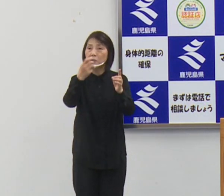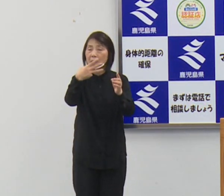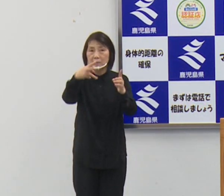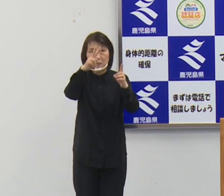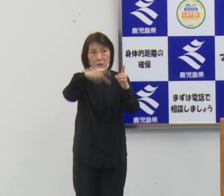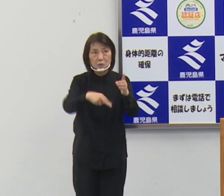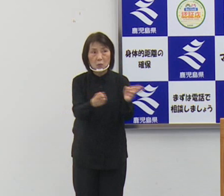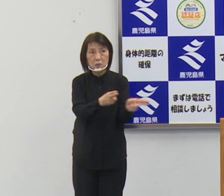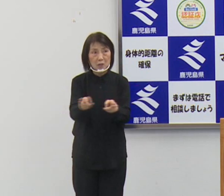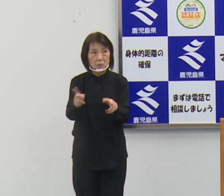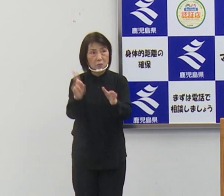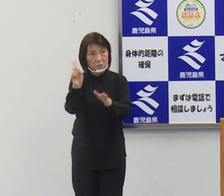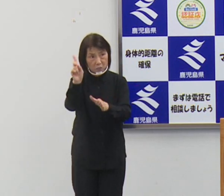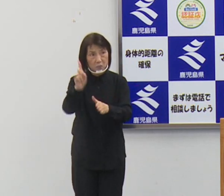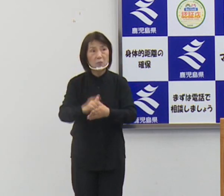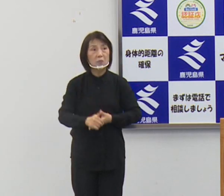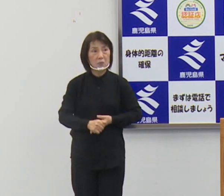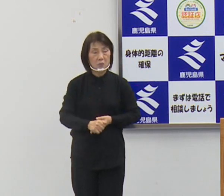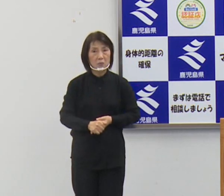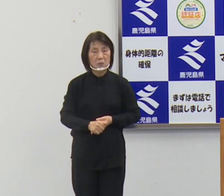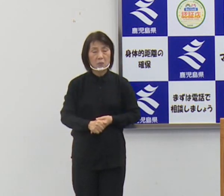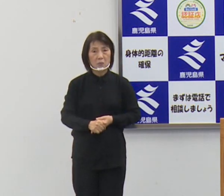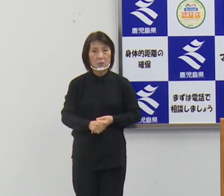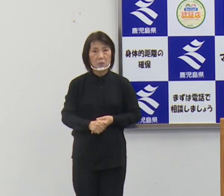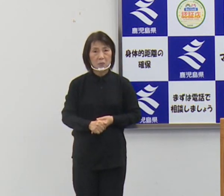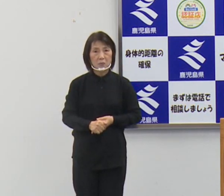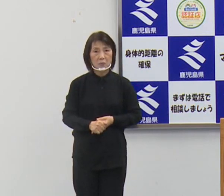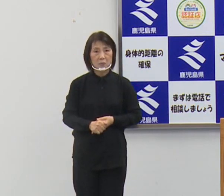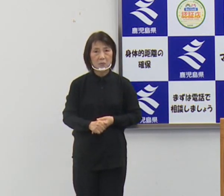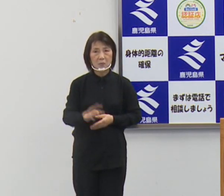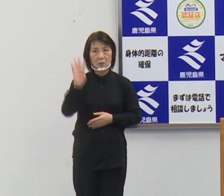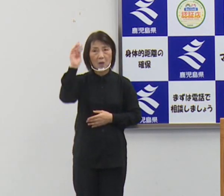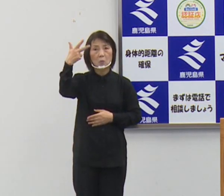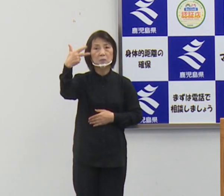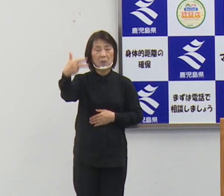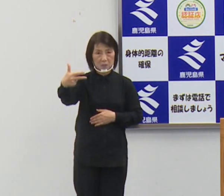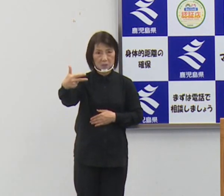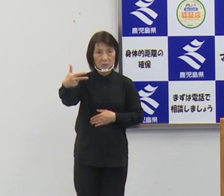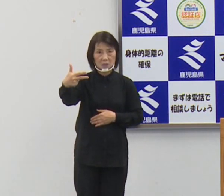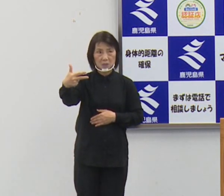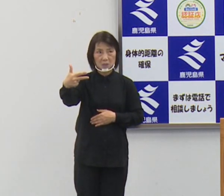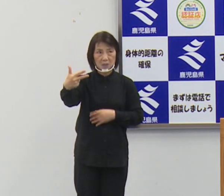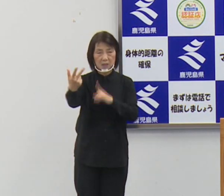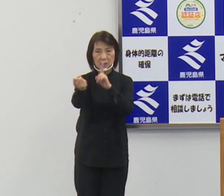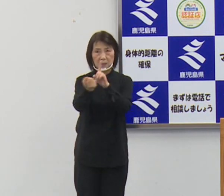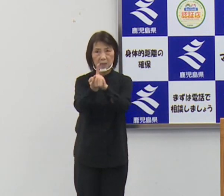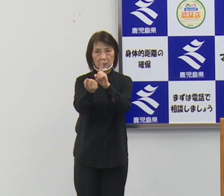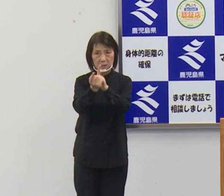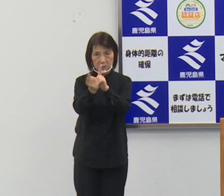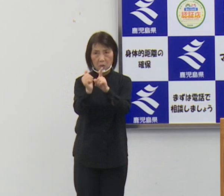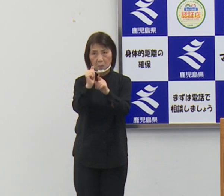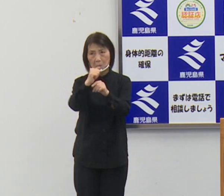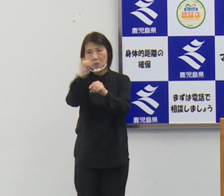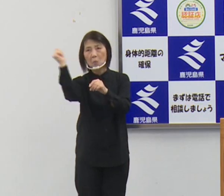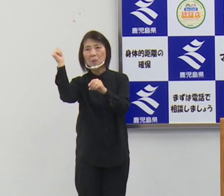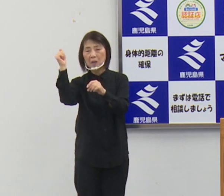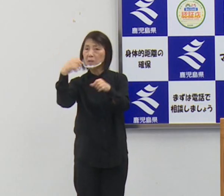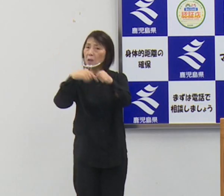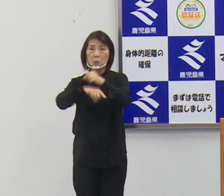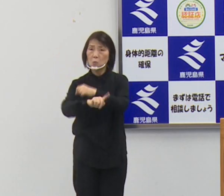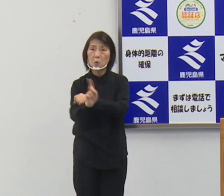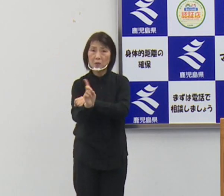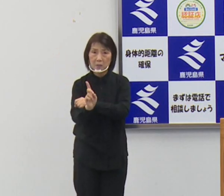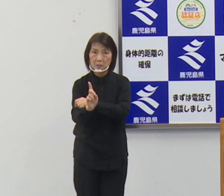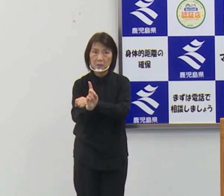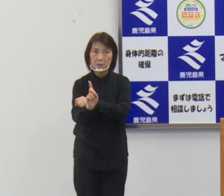すみません、これを、鹿児島市に対してその、認めなかった理由、酒の